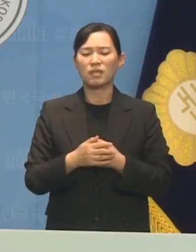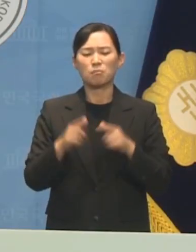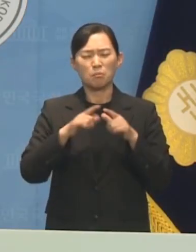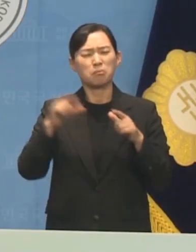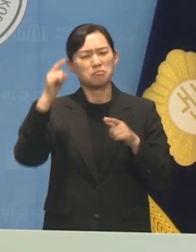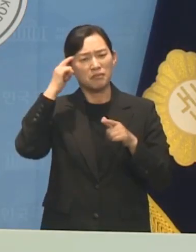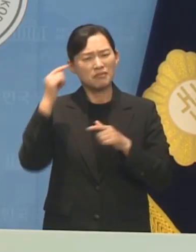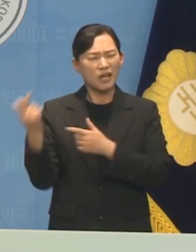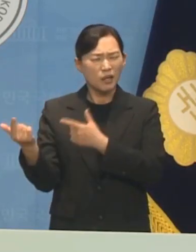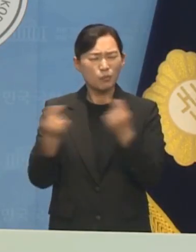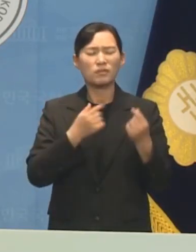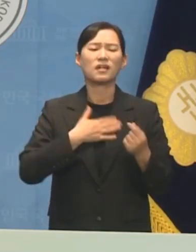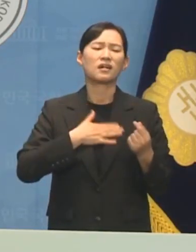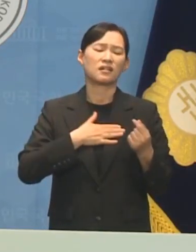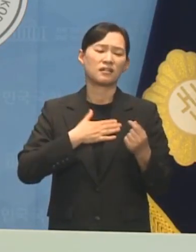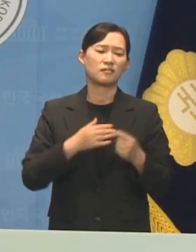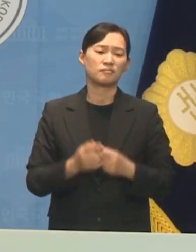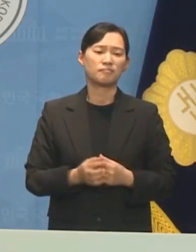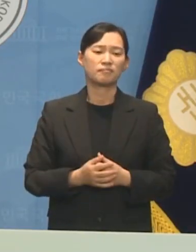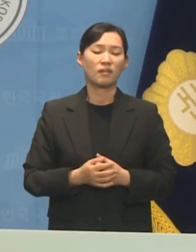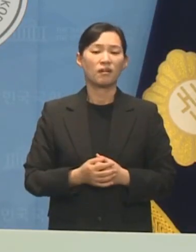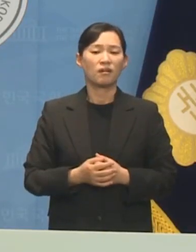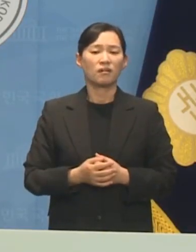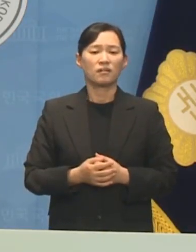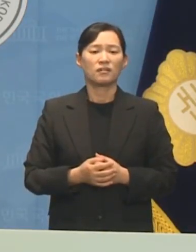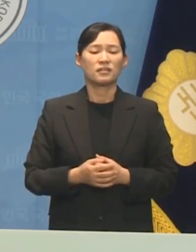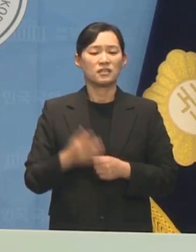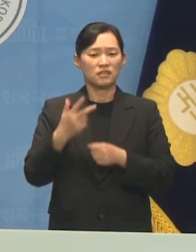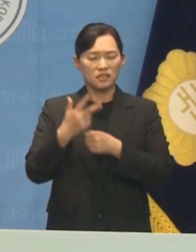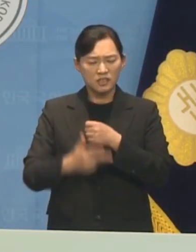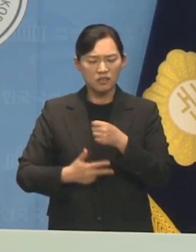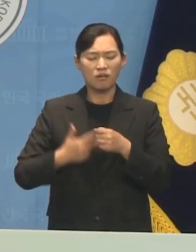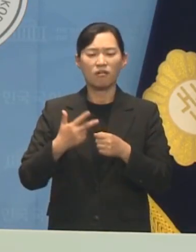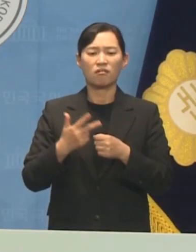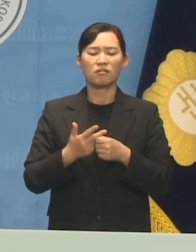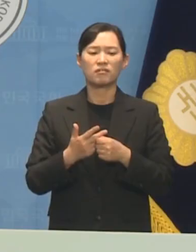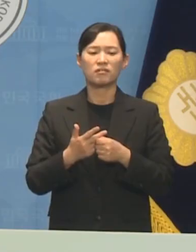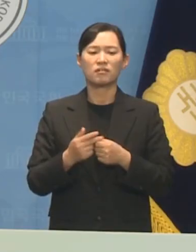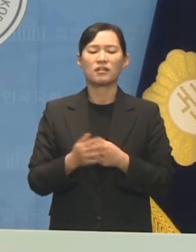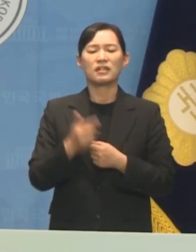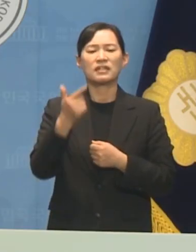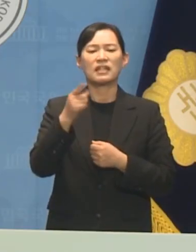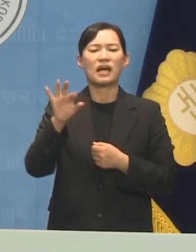상식적으로 다 알고 있는 사항입니다. 그렇게 7년 나이스 엔지니어링